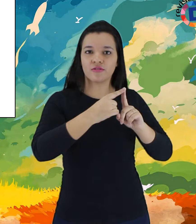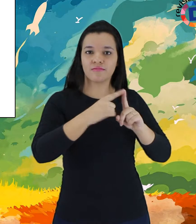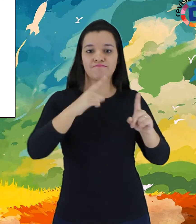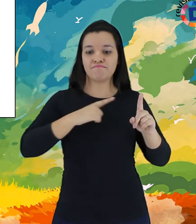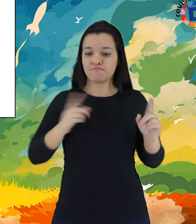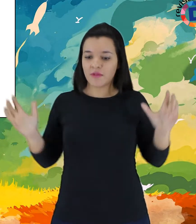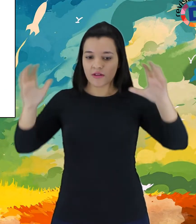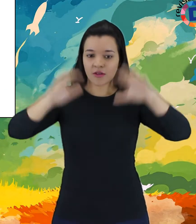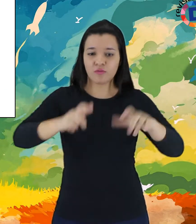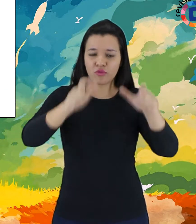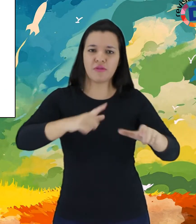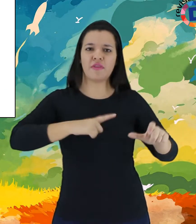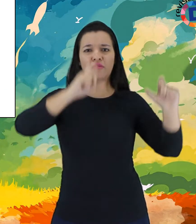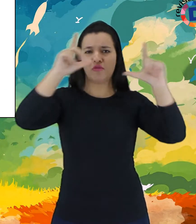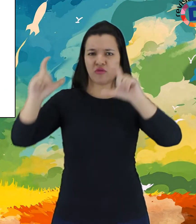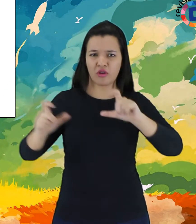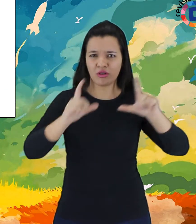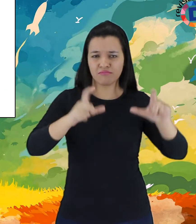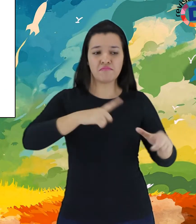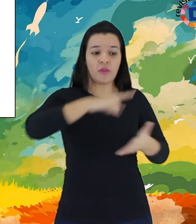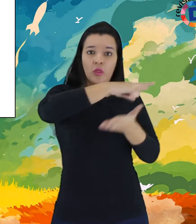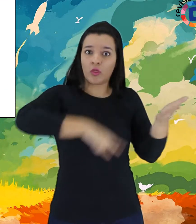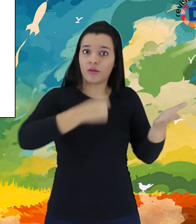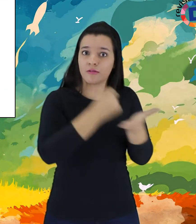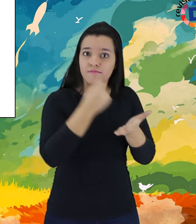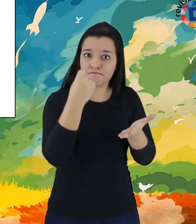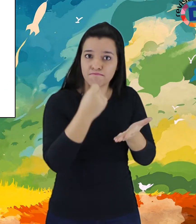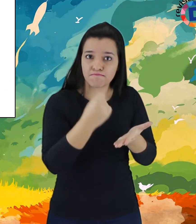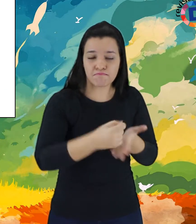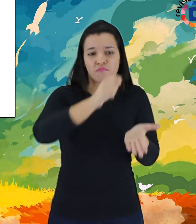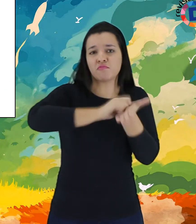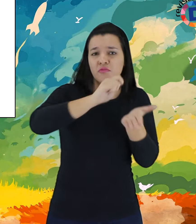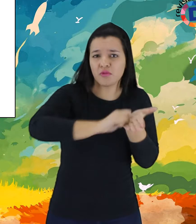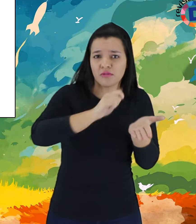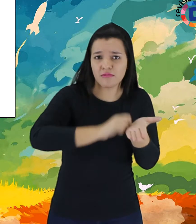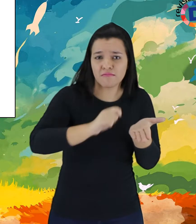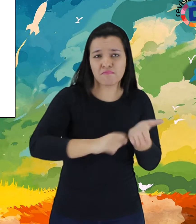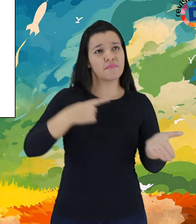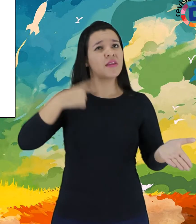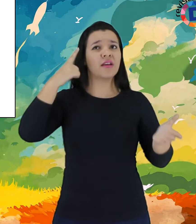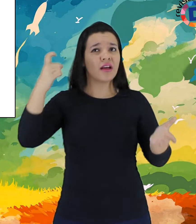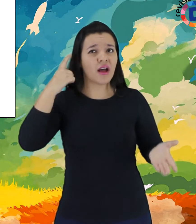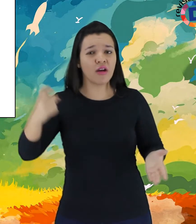espaço fotografias, documentos, manuscritos, áudios, vídeos